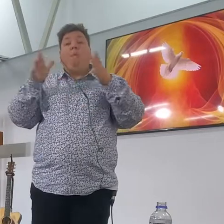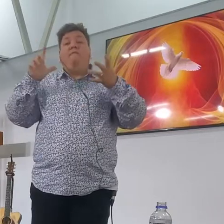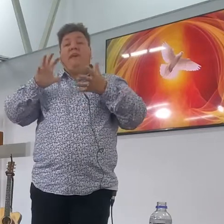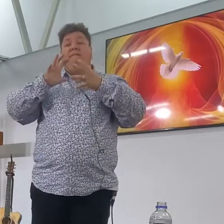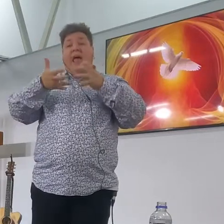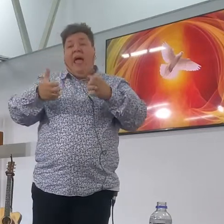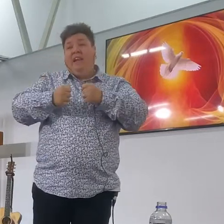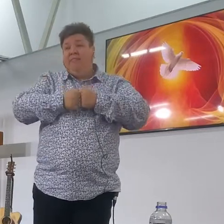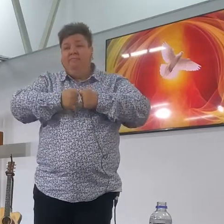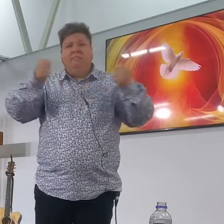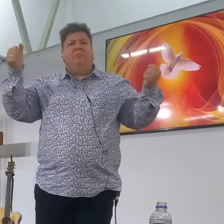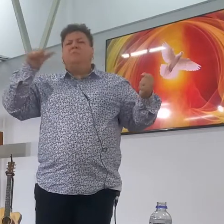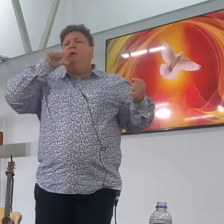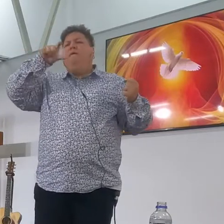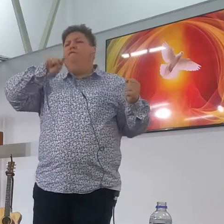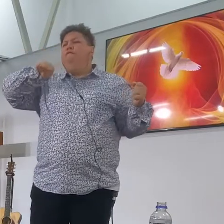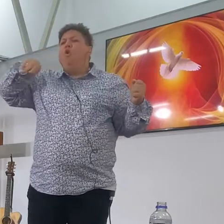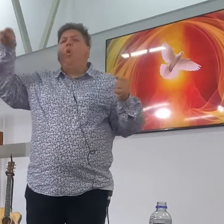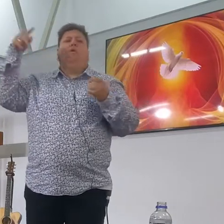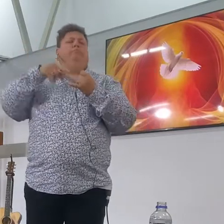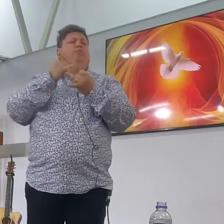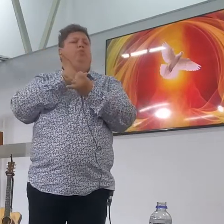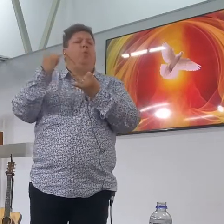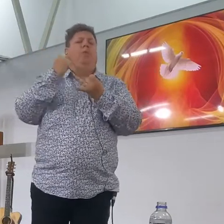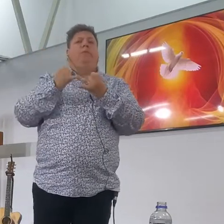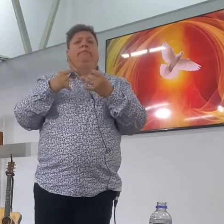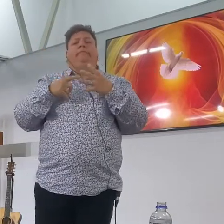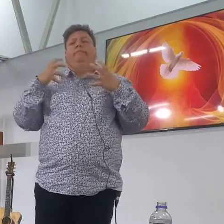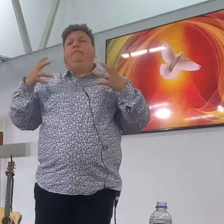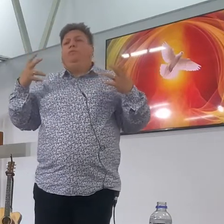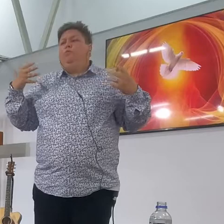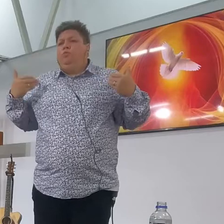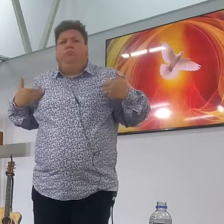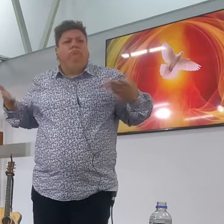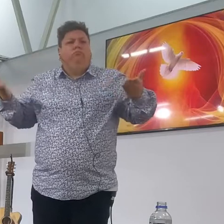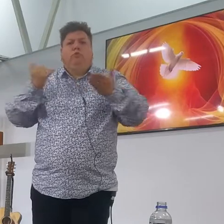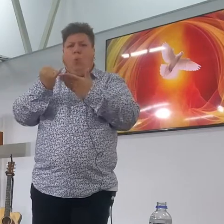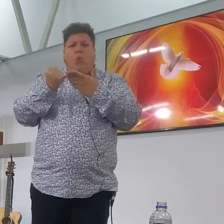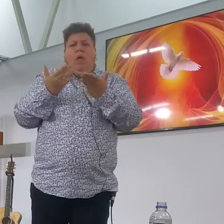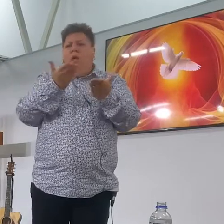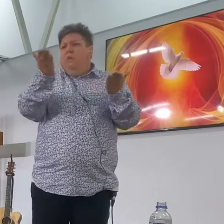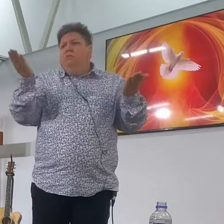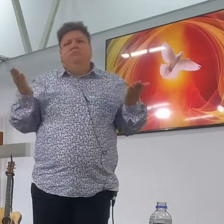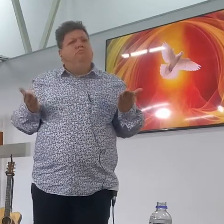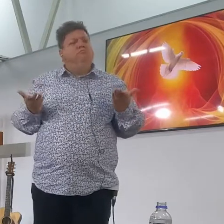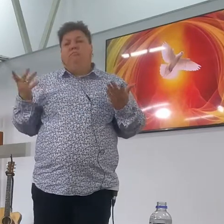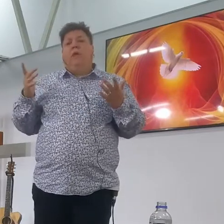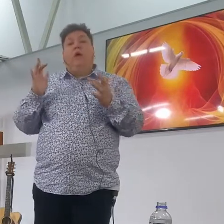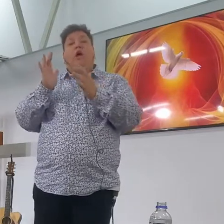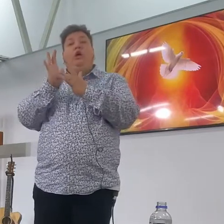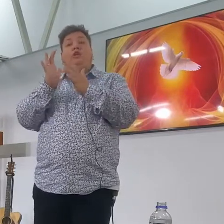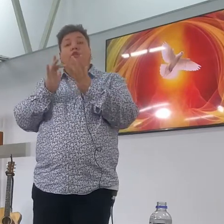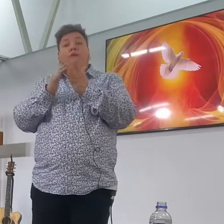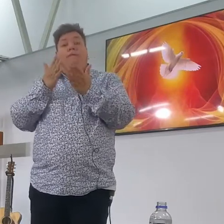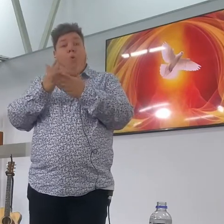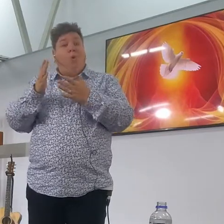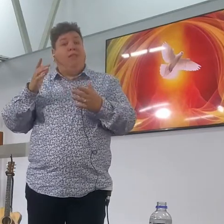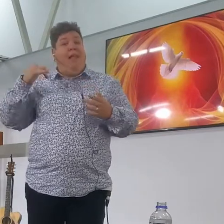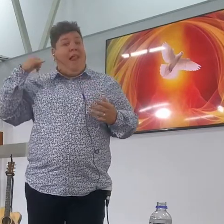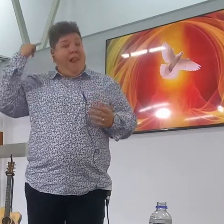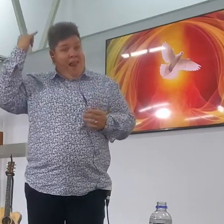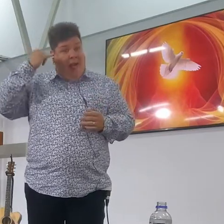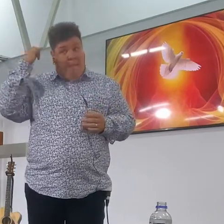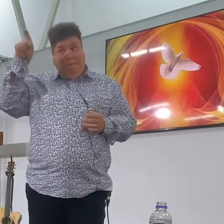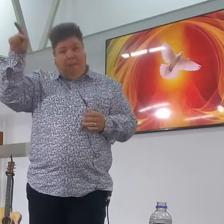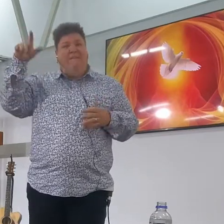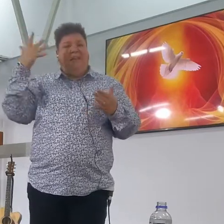Hy maak dit oop vir verlore mense, vir sondaars soos ek en soos jy, en Jesus word die lam wat